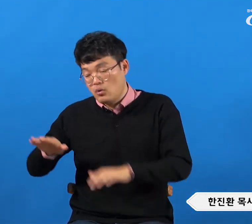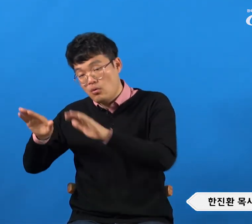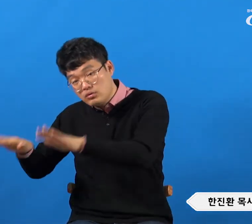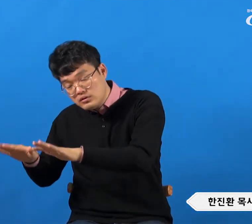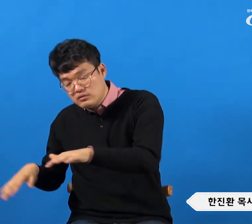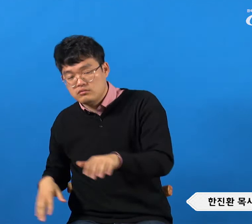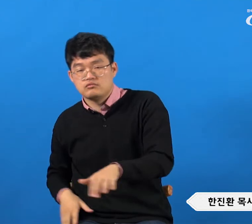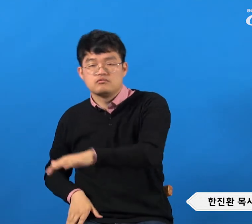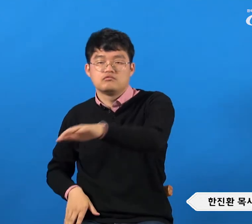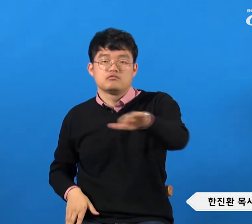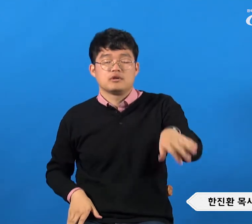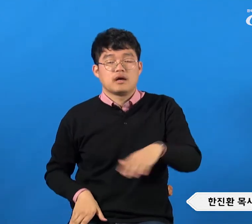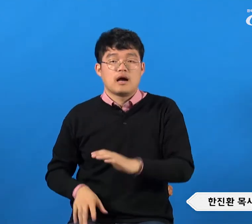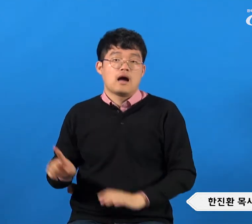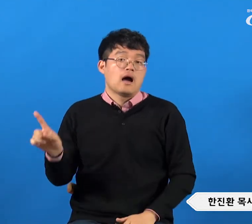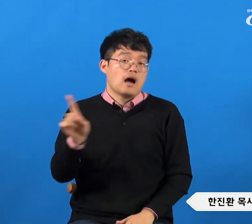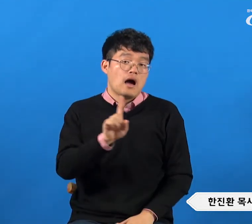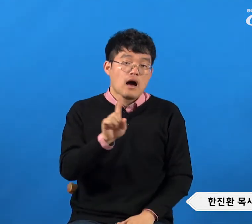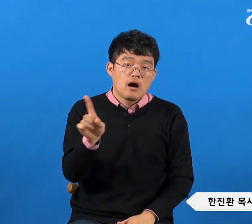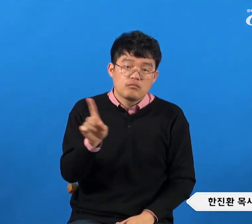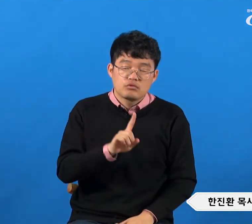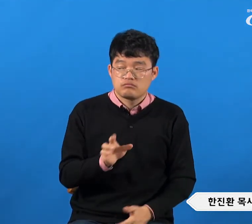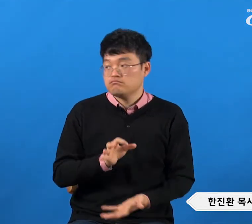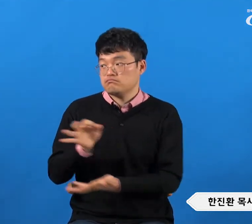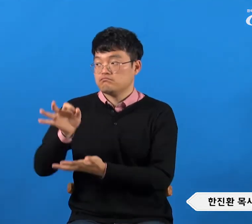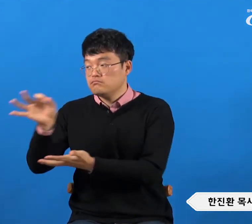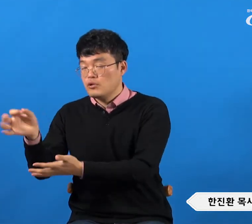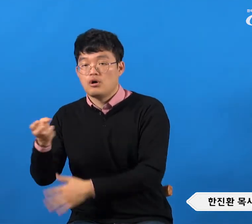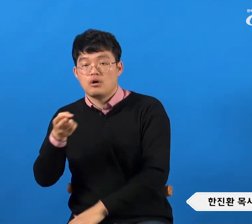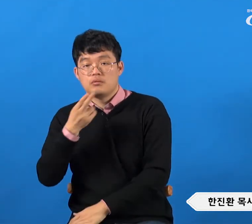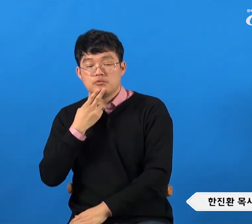아무 값없이 이렇게 받아 누리고 있지 않습니까?